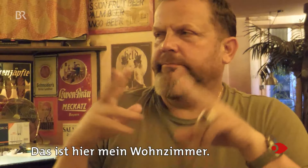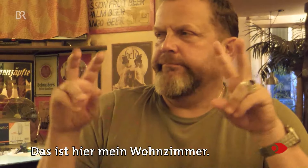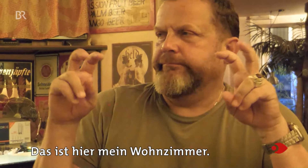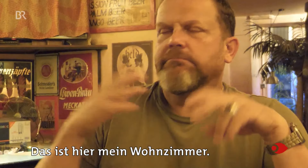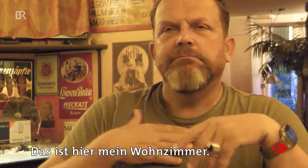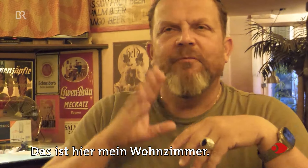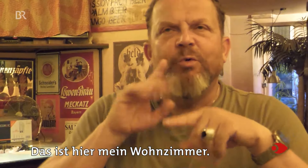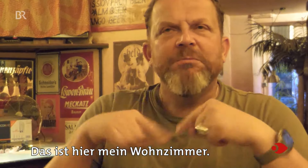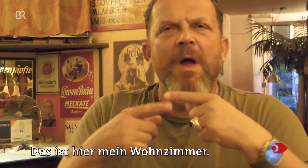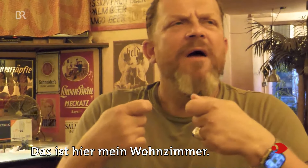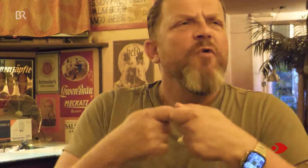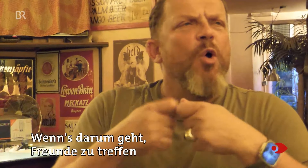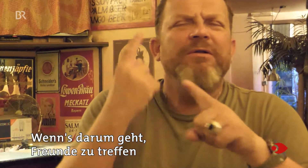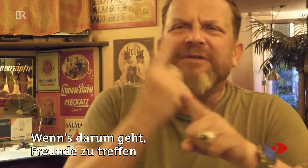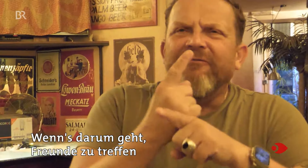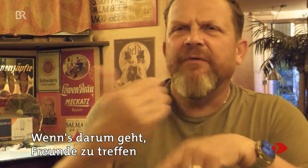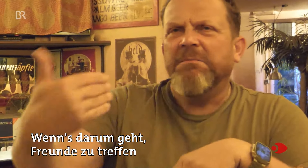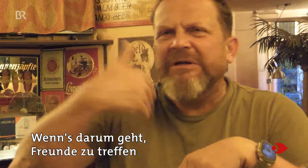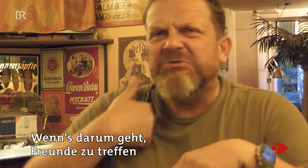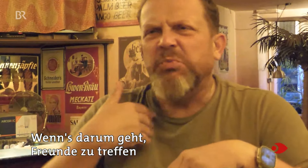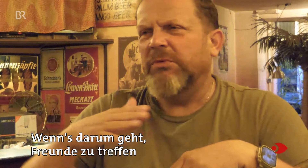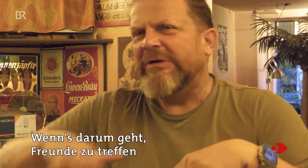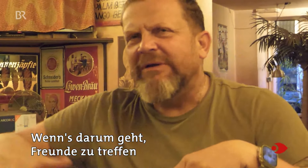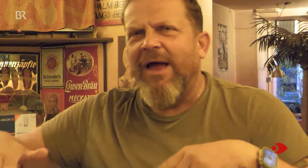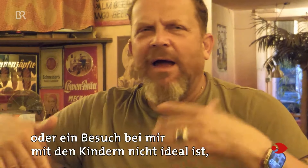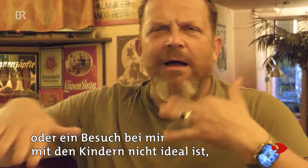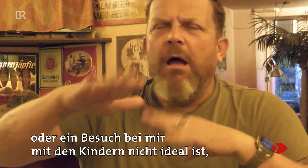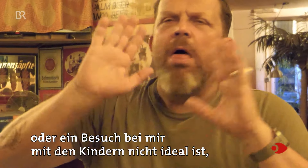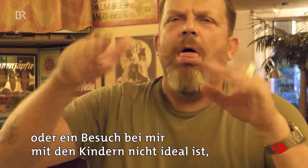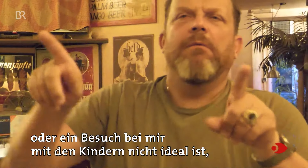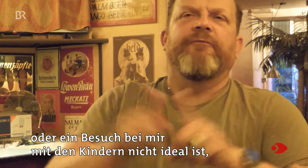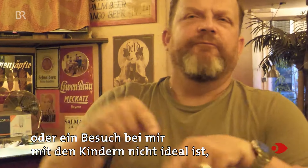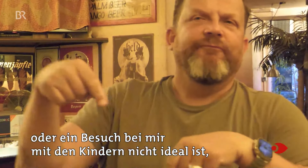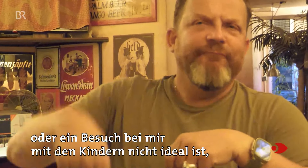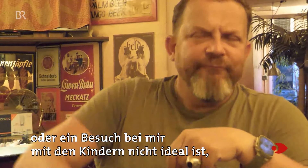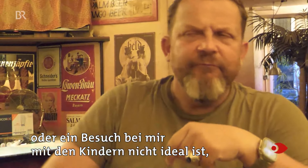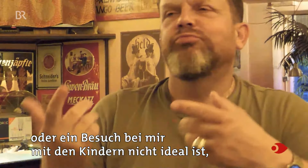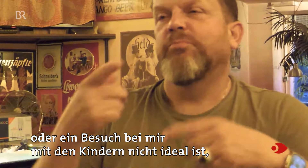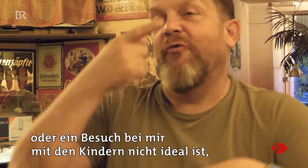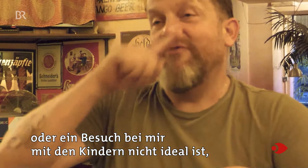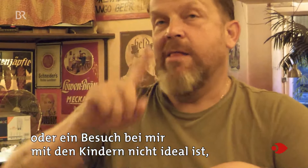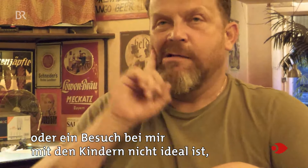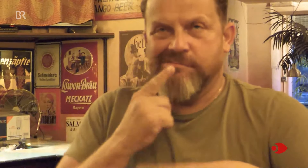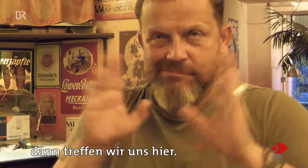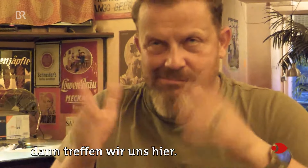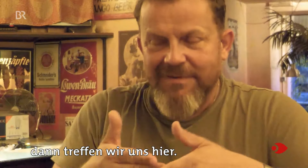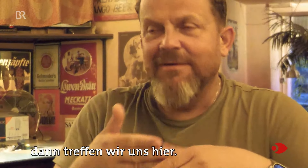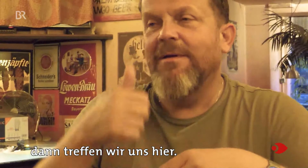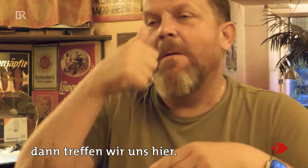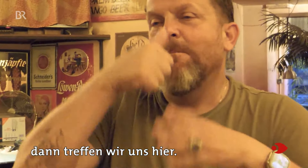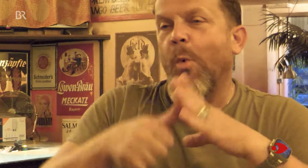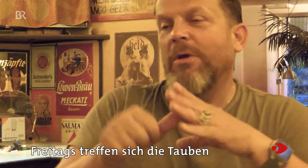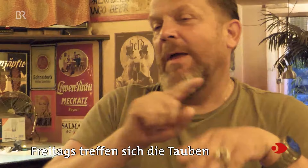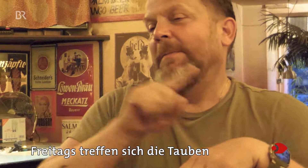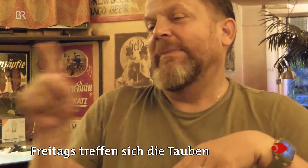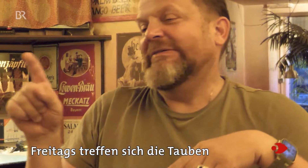Das hier ist mein Wohnzimmer. Wenn es darum geht, Freunde zu treffen oder ein Besuch bei mir mit den Kindern nicht ideal ist, dann treffen wir uns hier. Freitags treffen